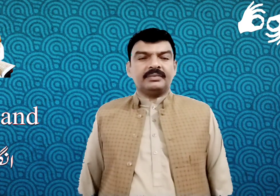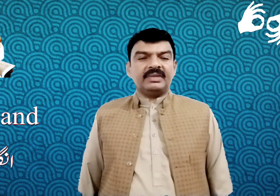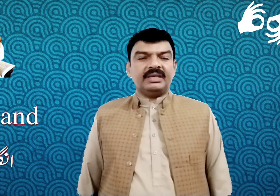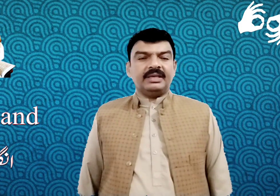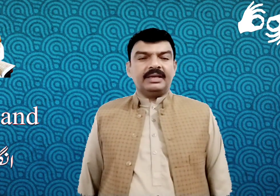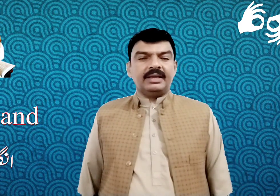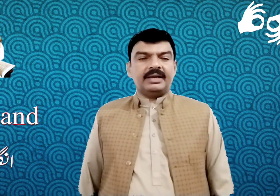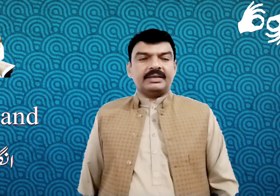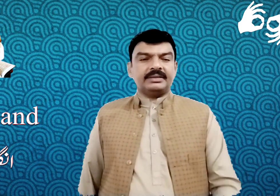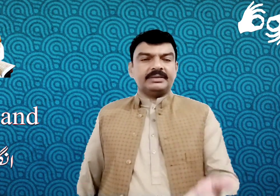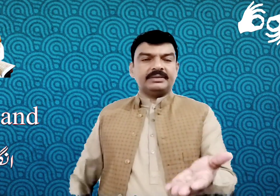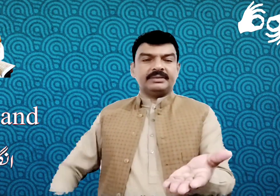इंग्लैंड